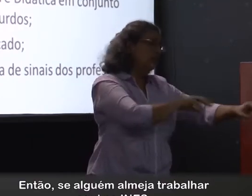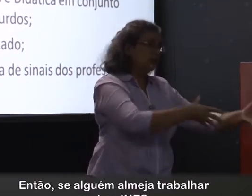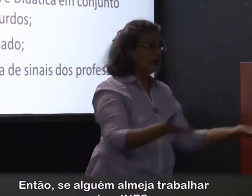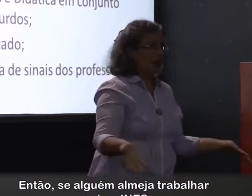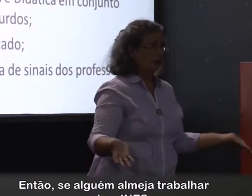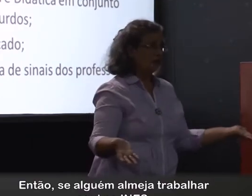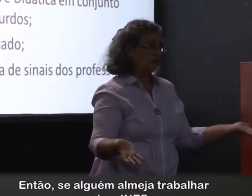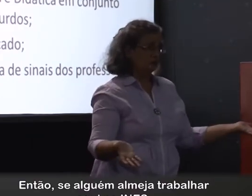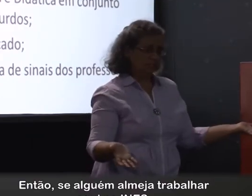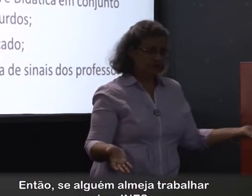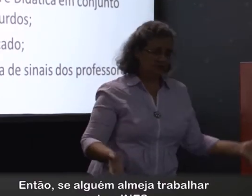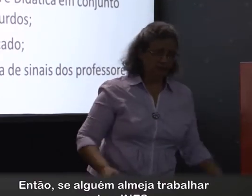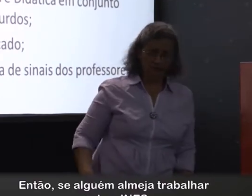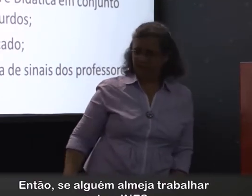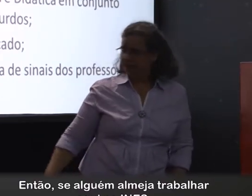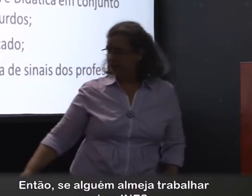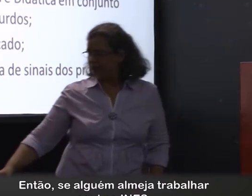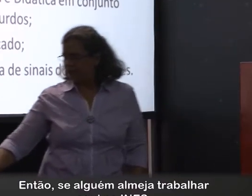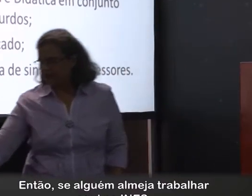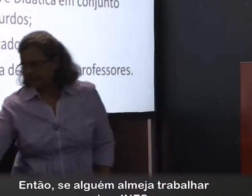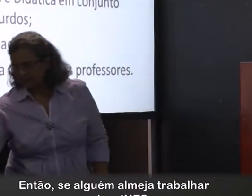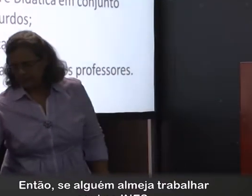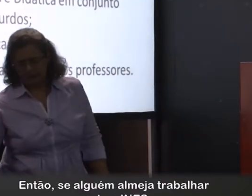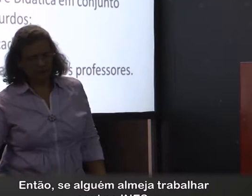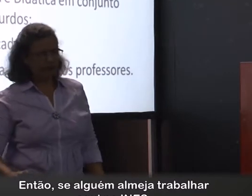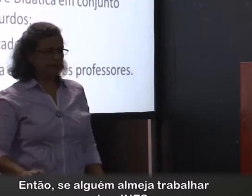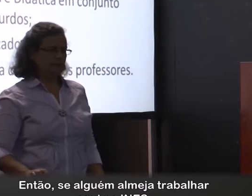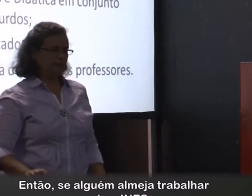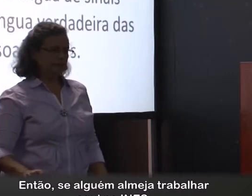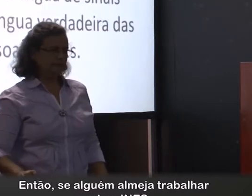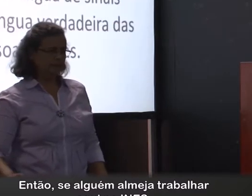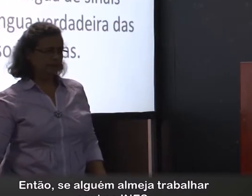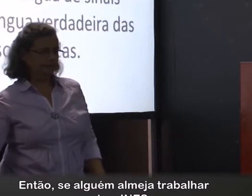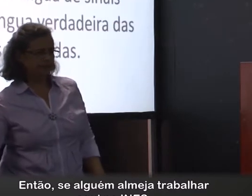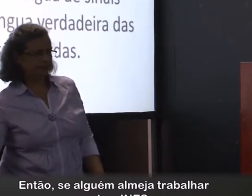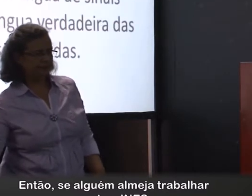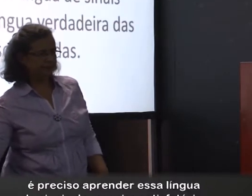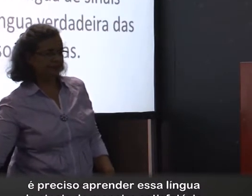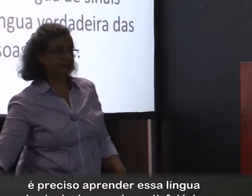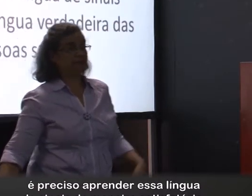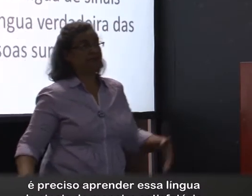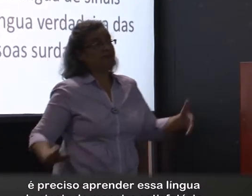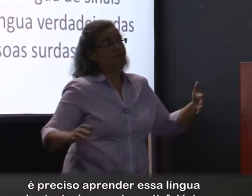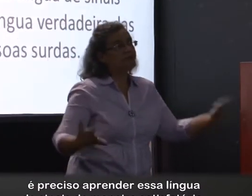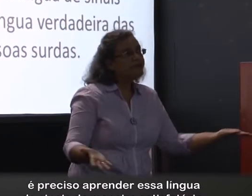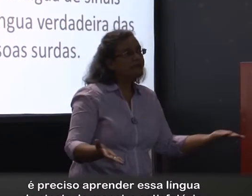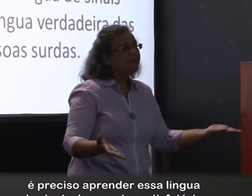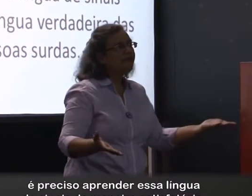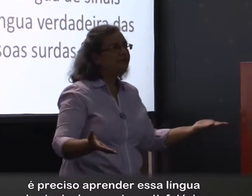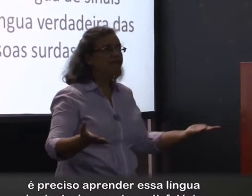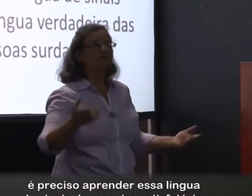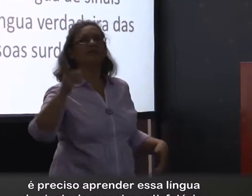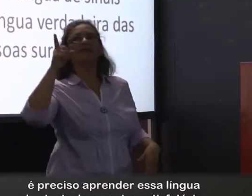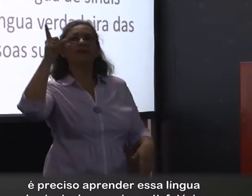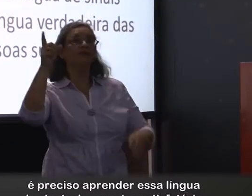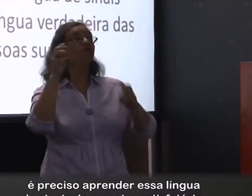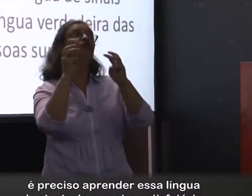Então, se alguém tem vontade de trabalhar aqui no Unis, almeja trabalhar aqui, é preciso aprender essa língua de sinais de maneira